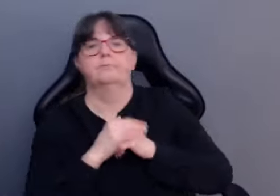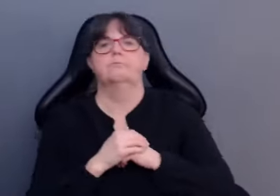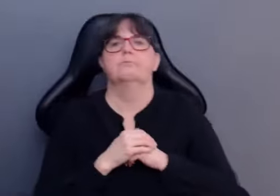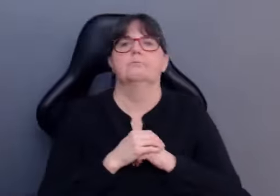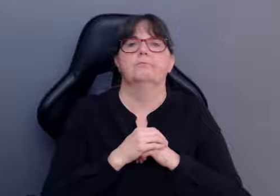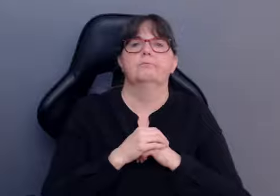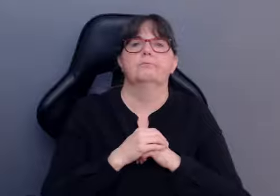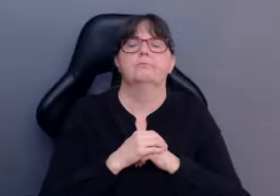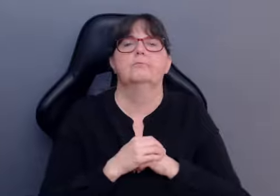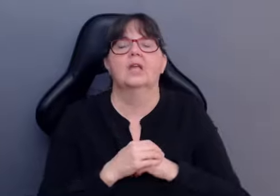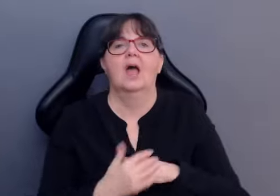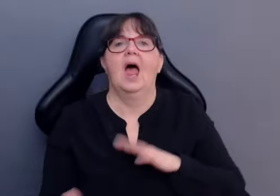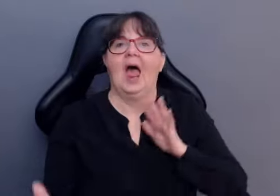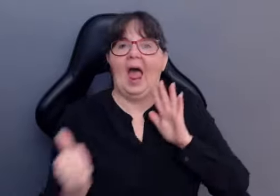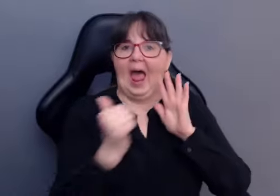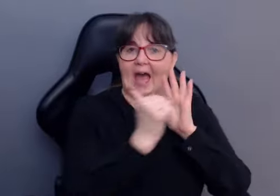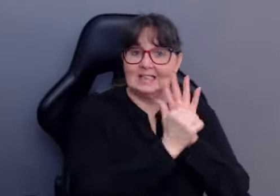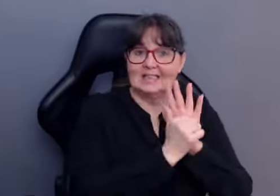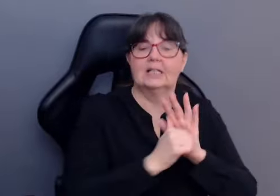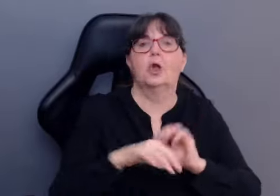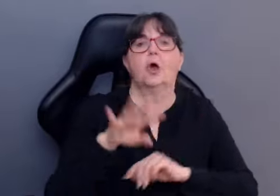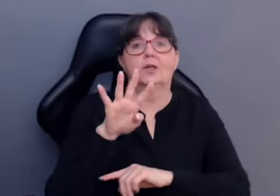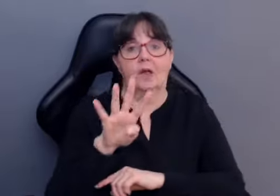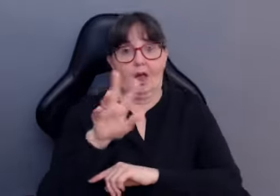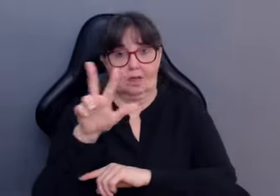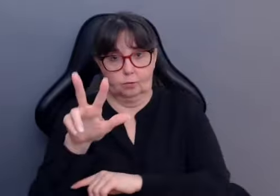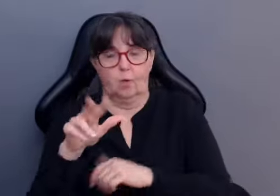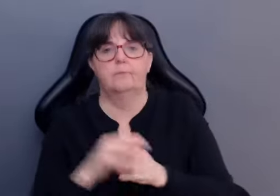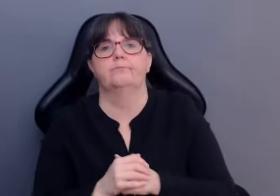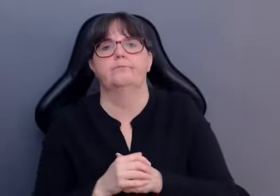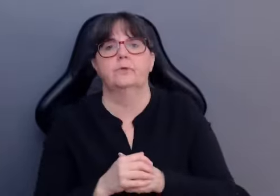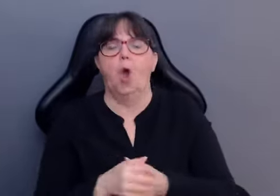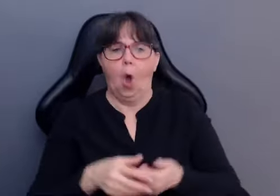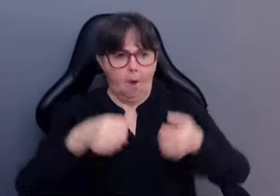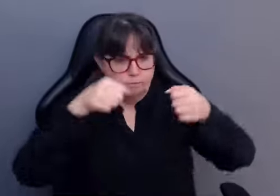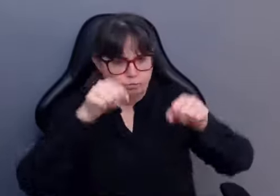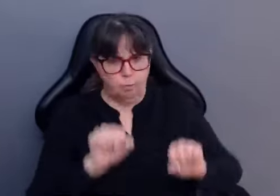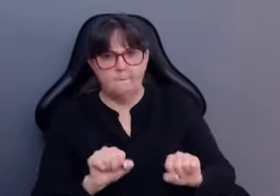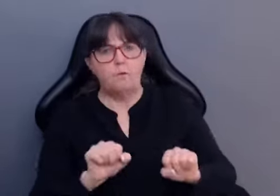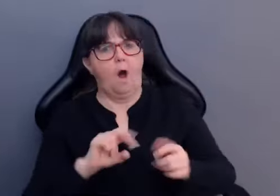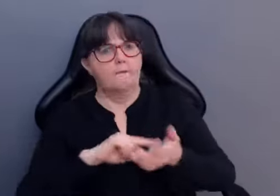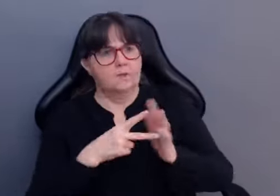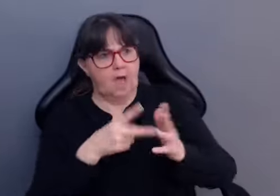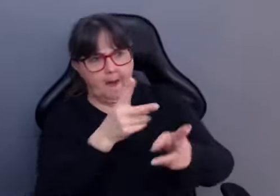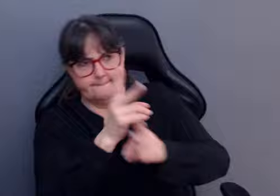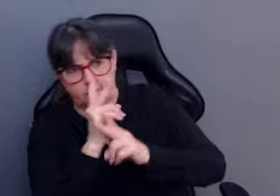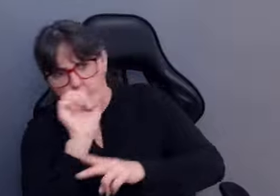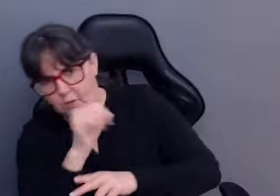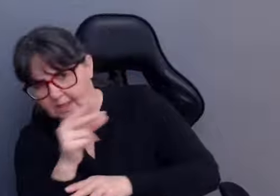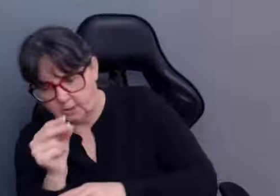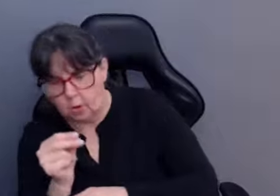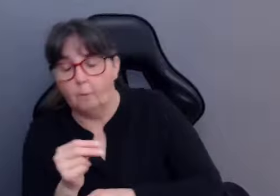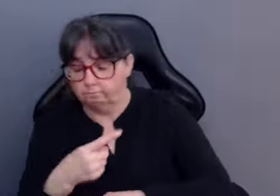Article 43. Pouvoir d'emprunt. Le conseil d'administration